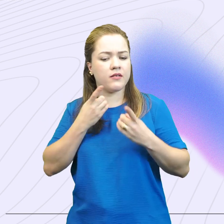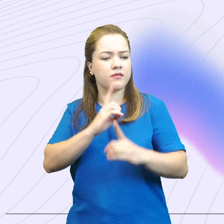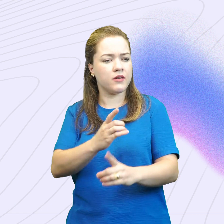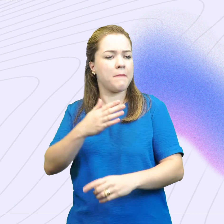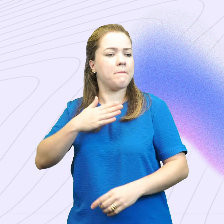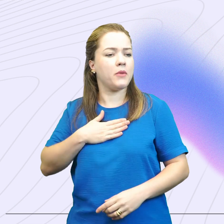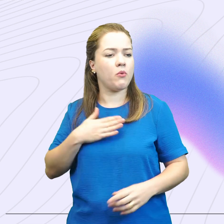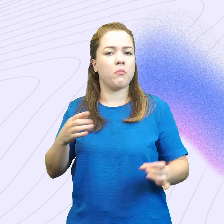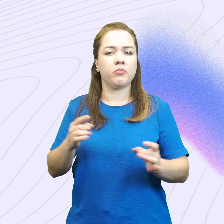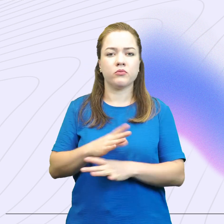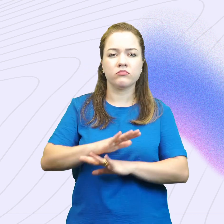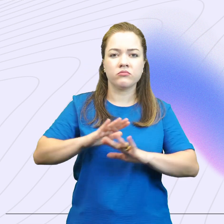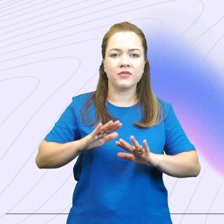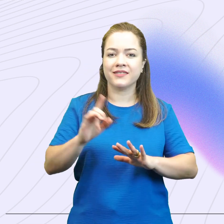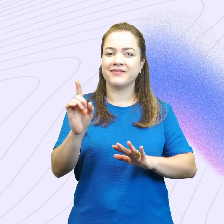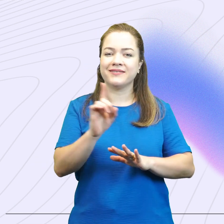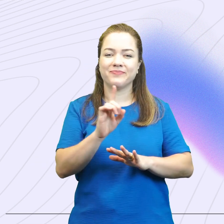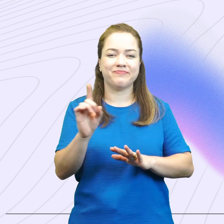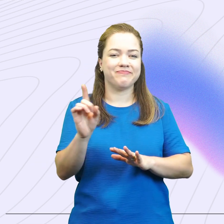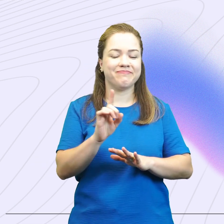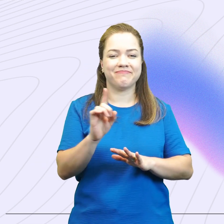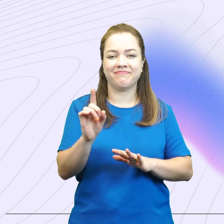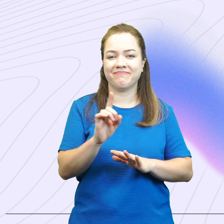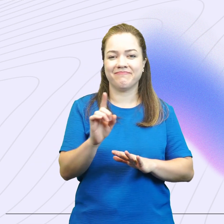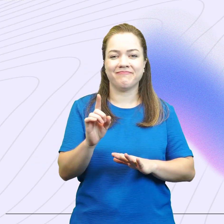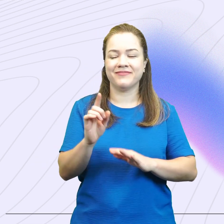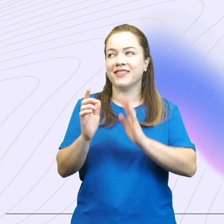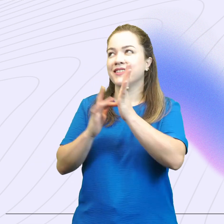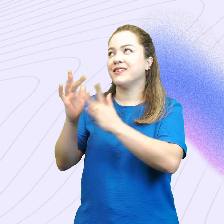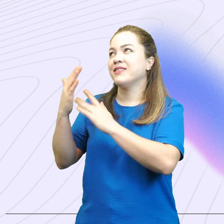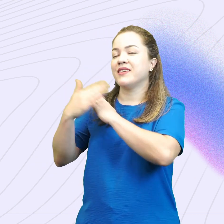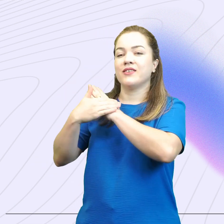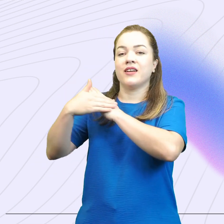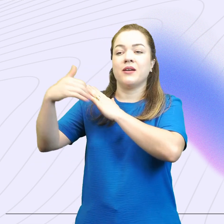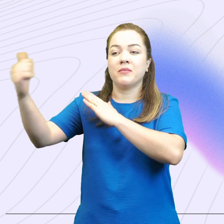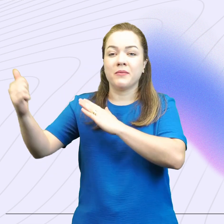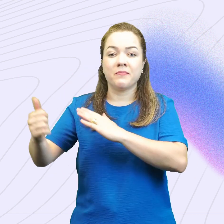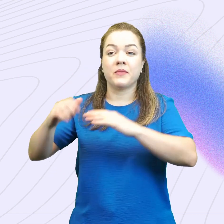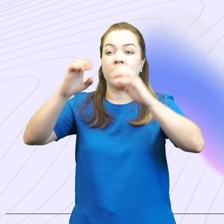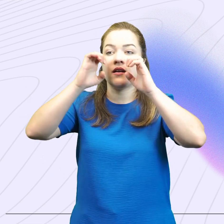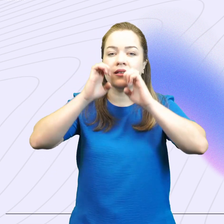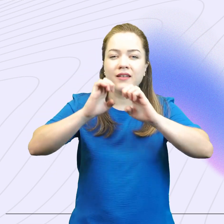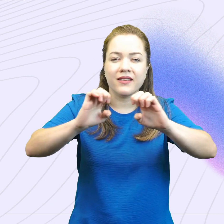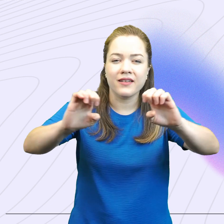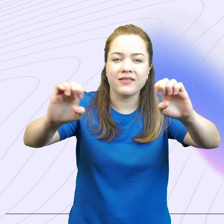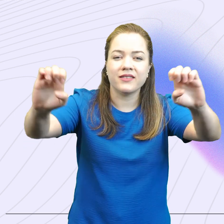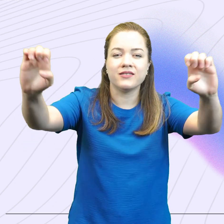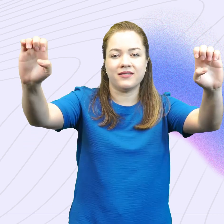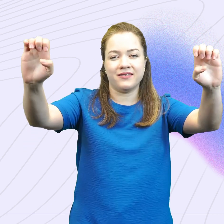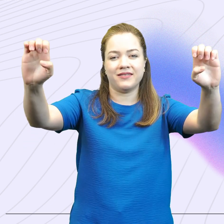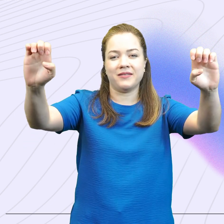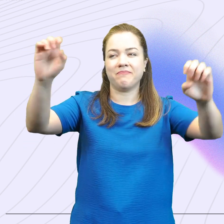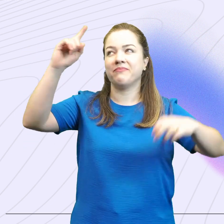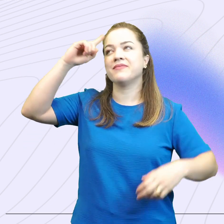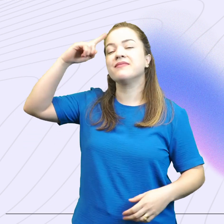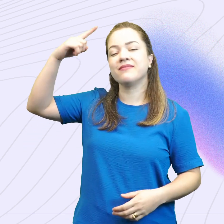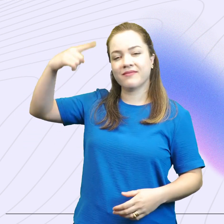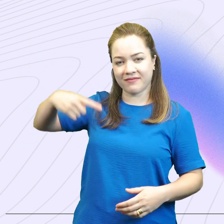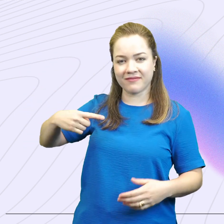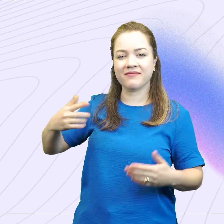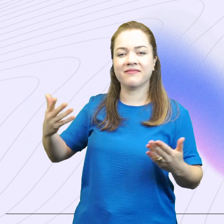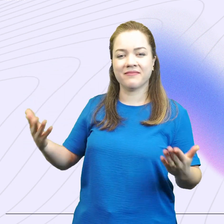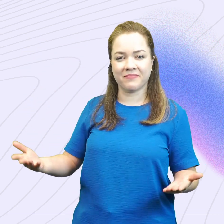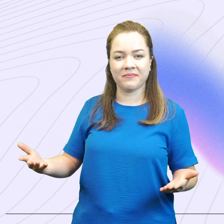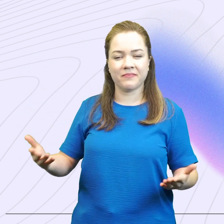e chegou. Mas Jesus nos chama para fazer mais discípulos. Ele nos deixa essa ordem.